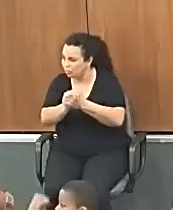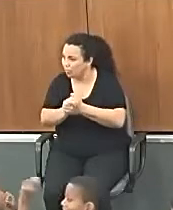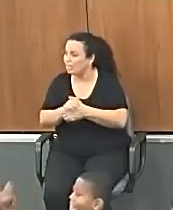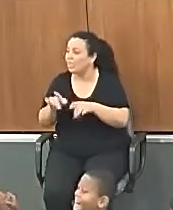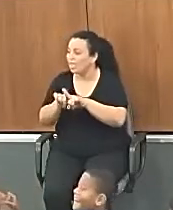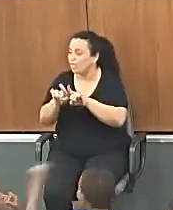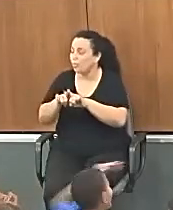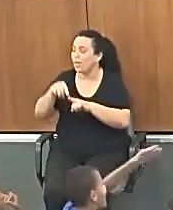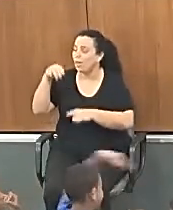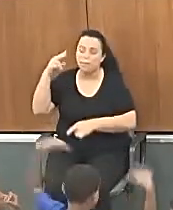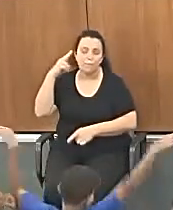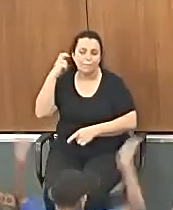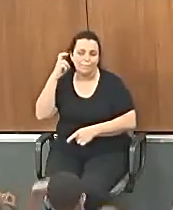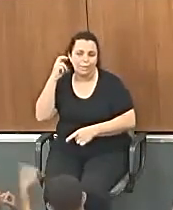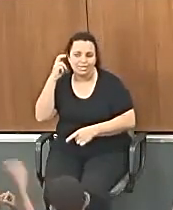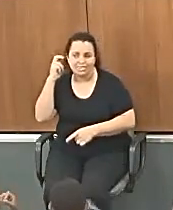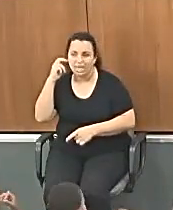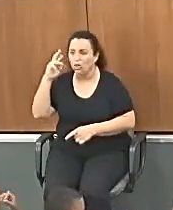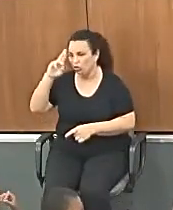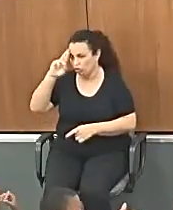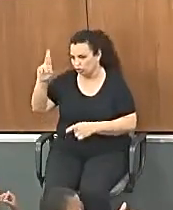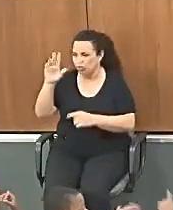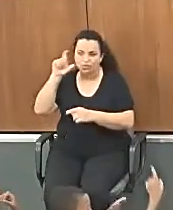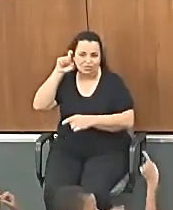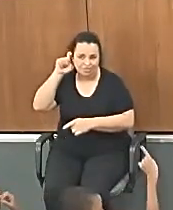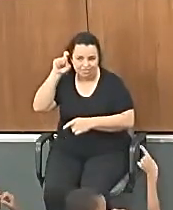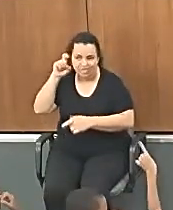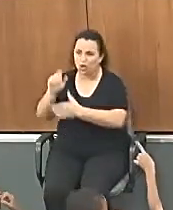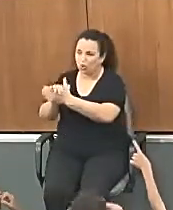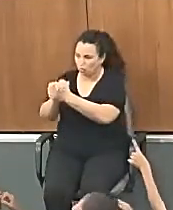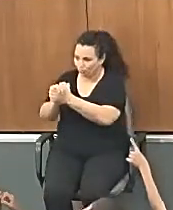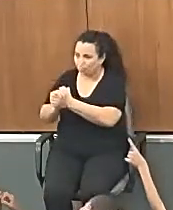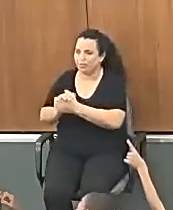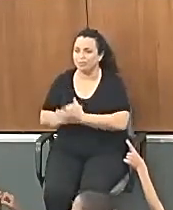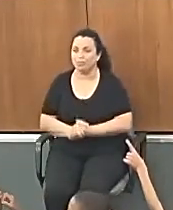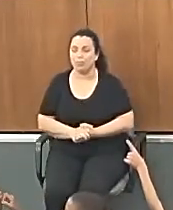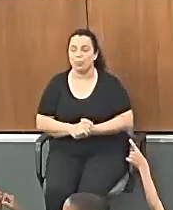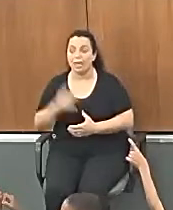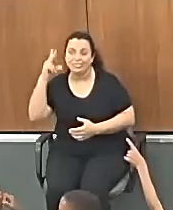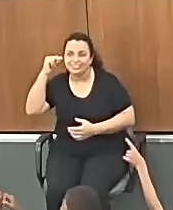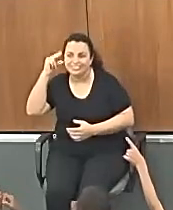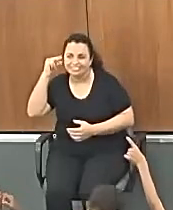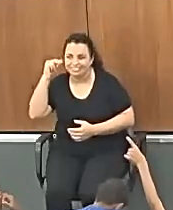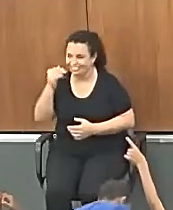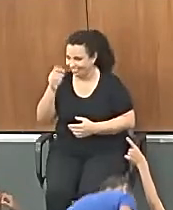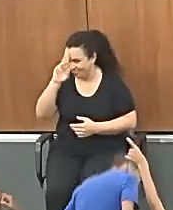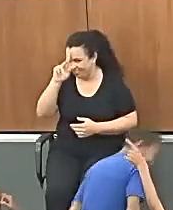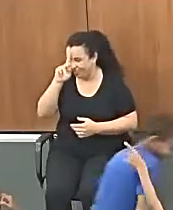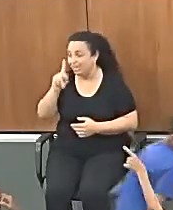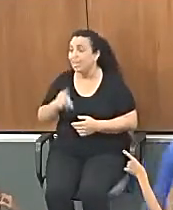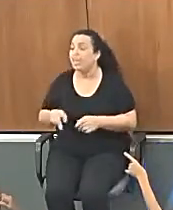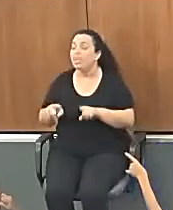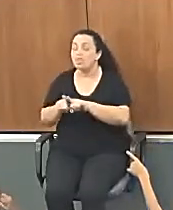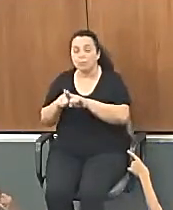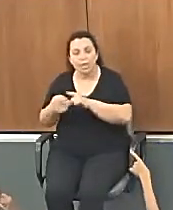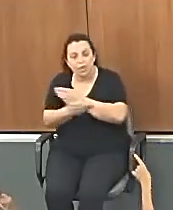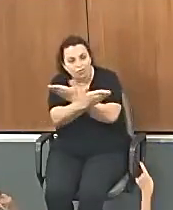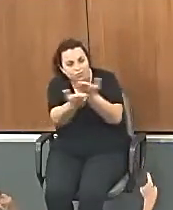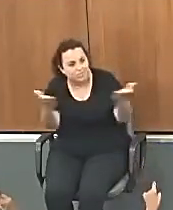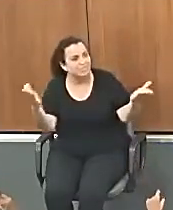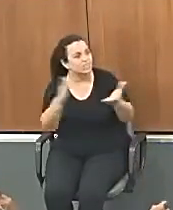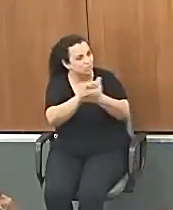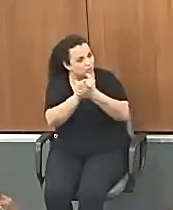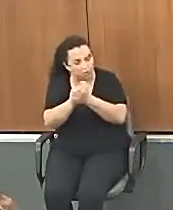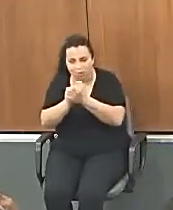da escola não é só tem alguém aqui não nem cumprimentou a todos e por último cumprimento a todos vocês que estão participando